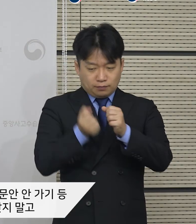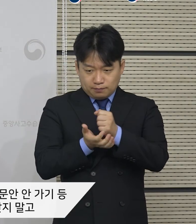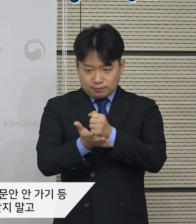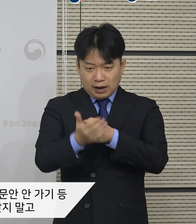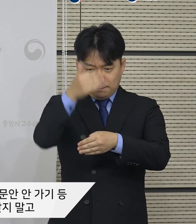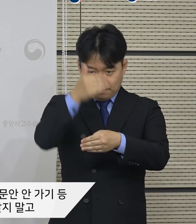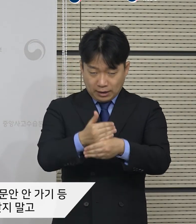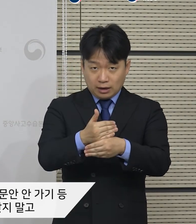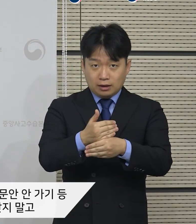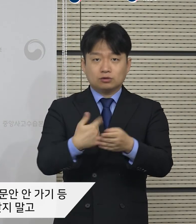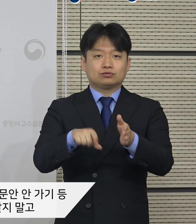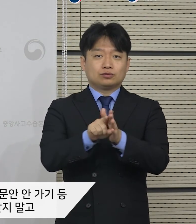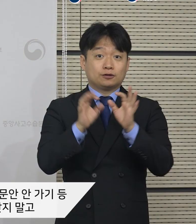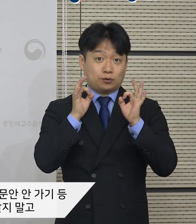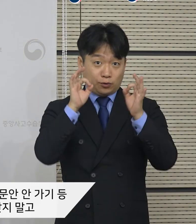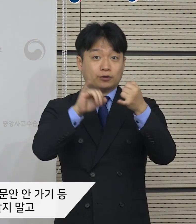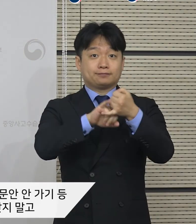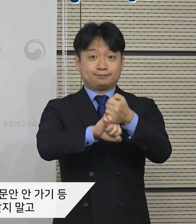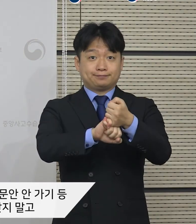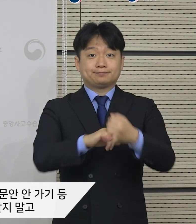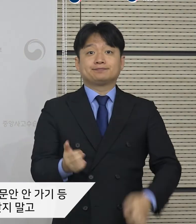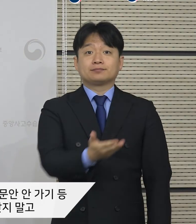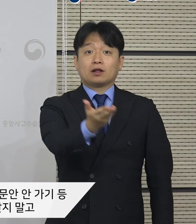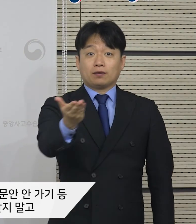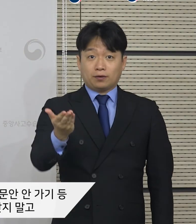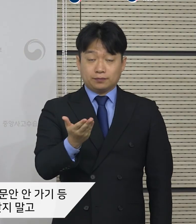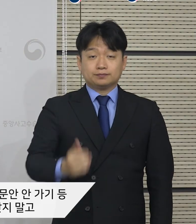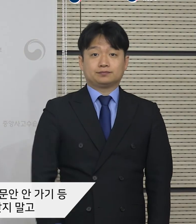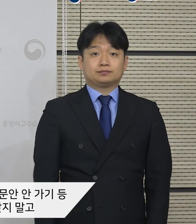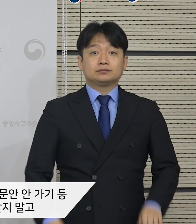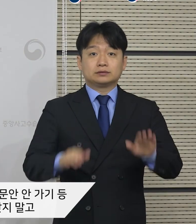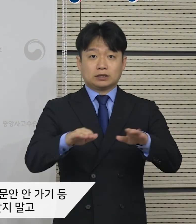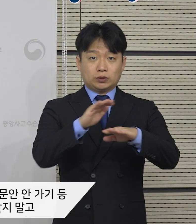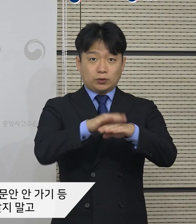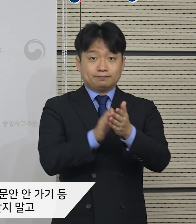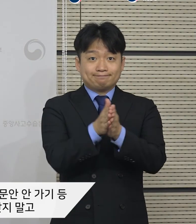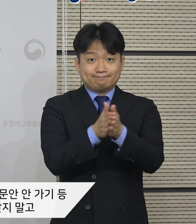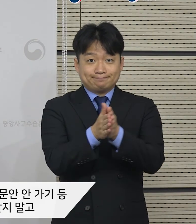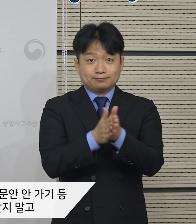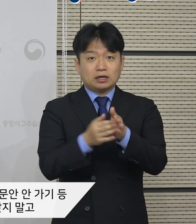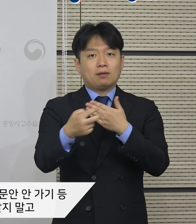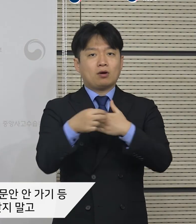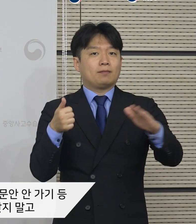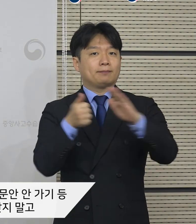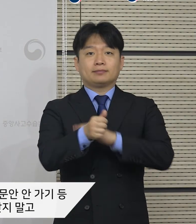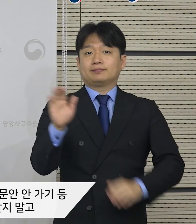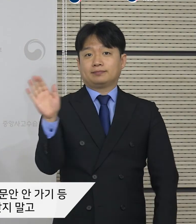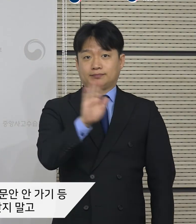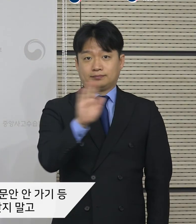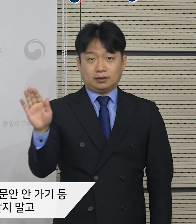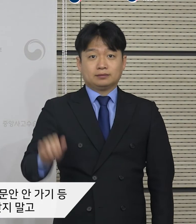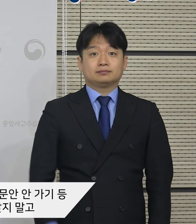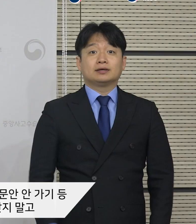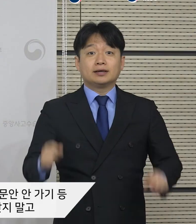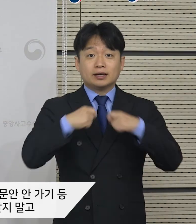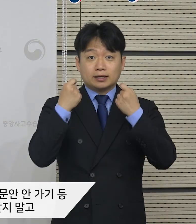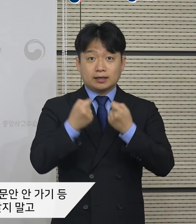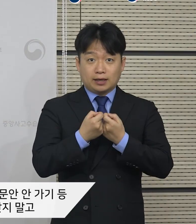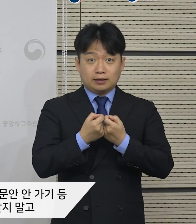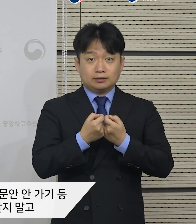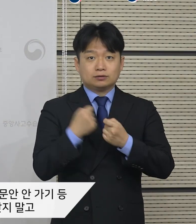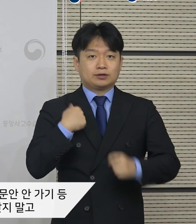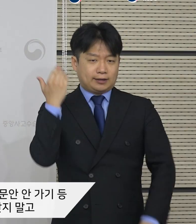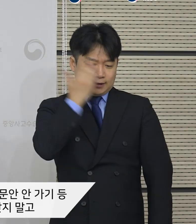차단에 최선을 다하겠습니다. 국민 여러분들께서도 손 씻기, 병문안 안 가기 등 개인 위생 수칙을